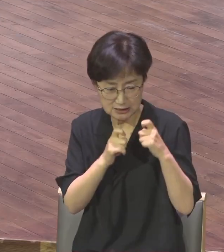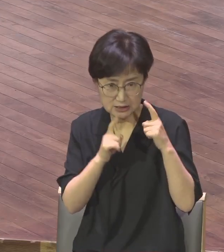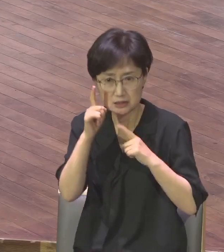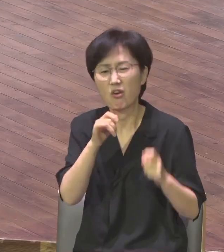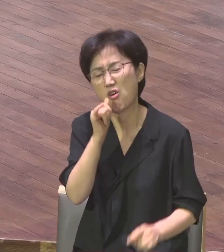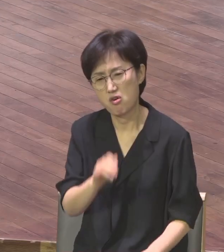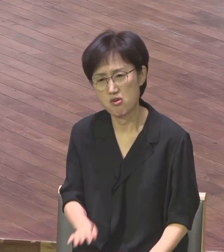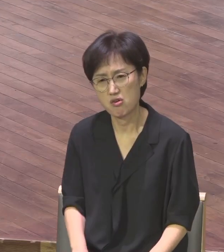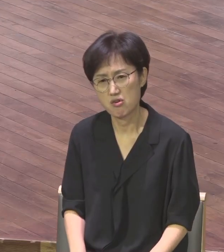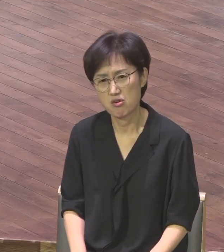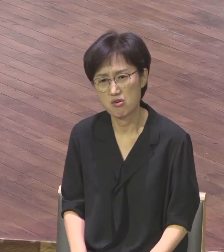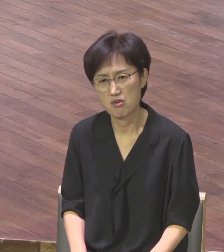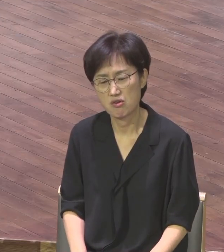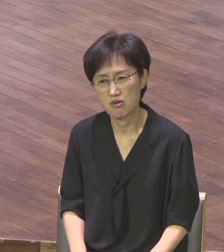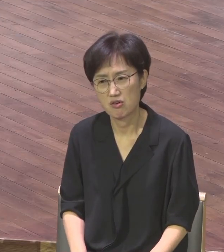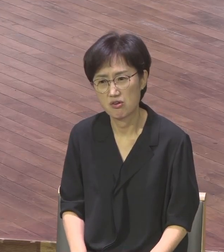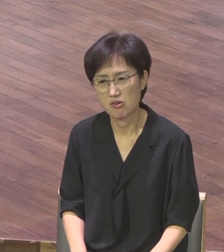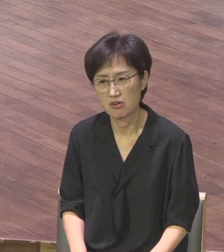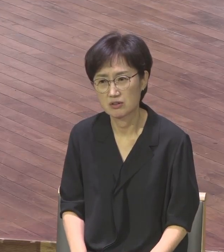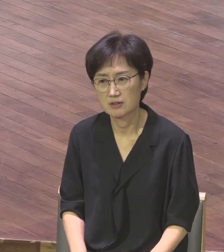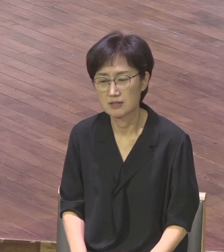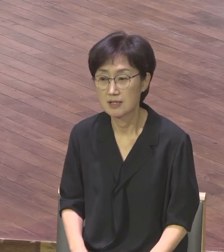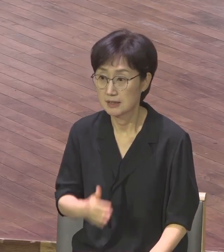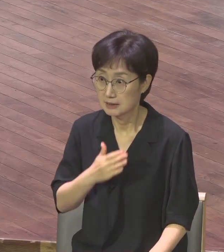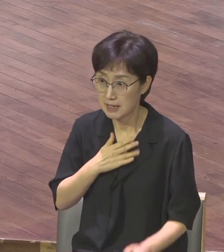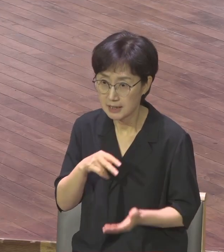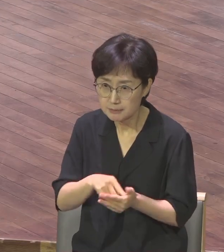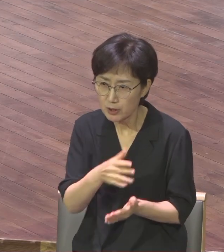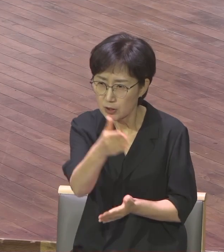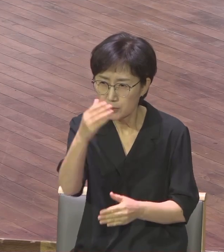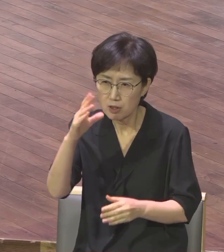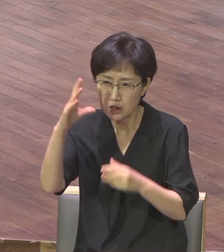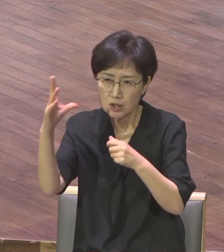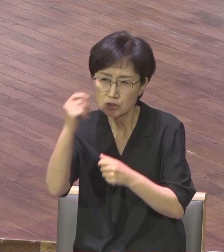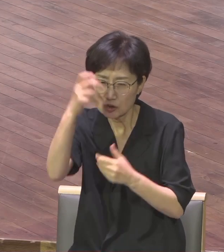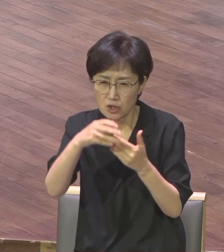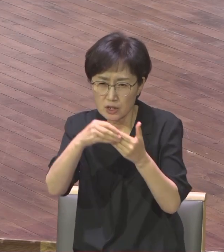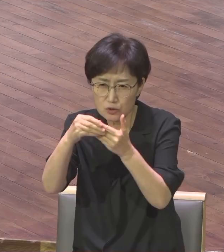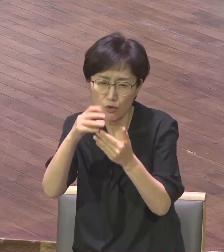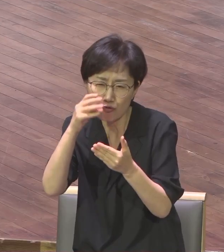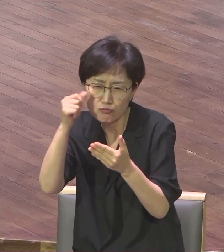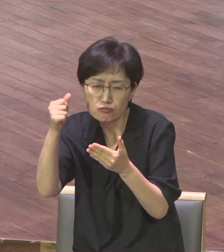쫙 신경 쓰는 게 없도록 쫙 성경인도 받도록.